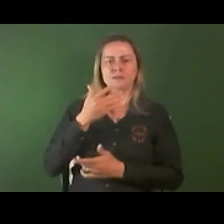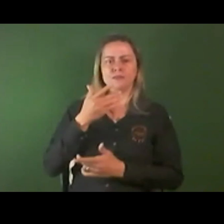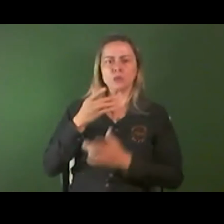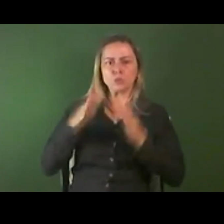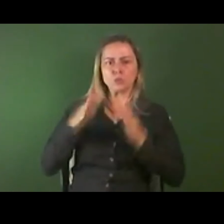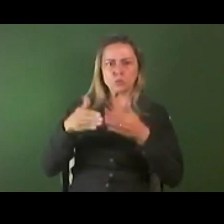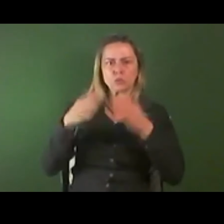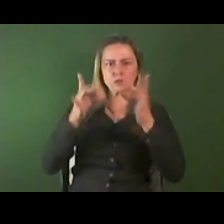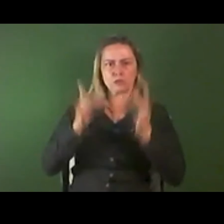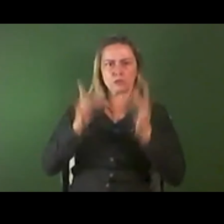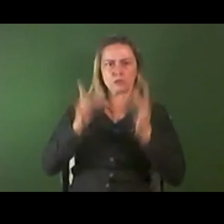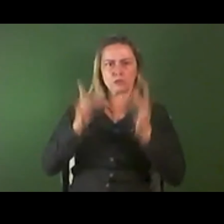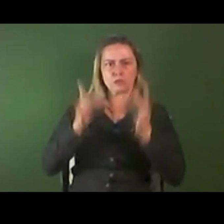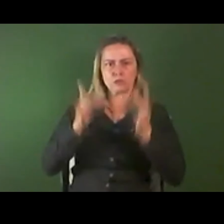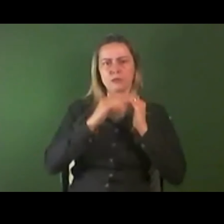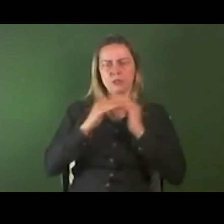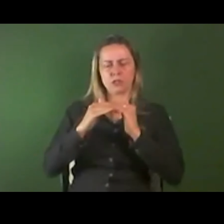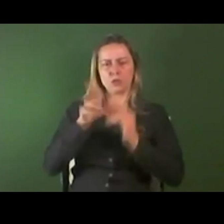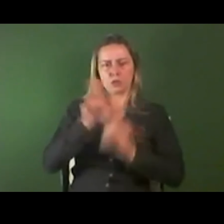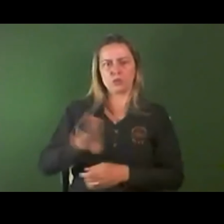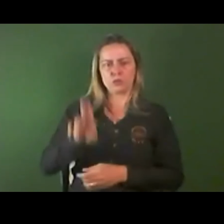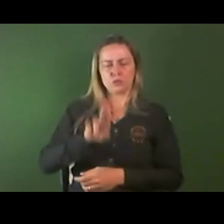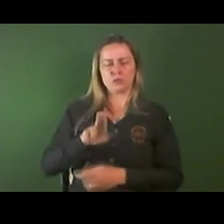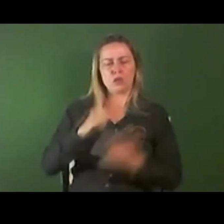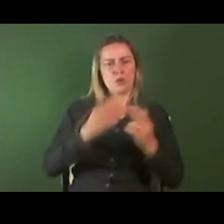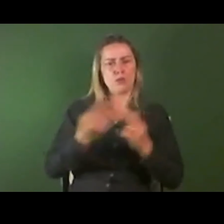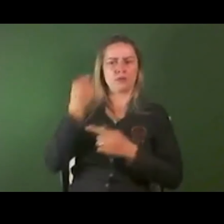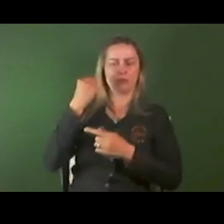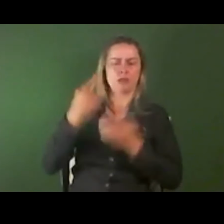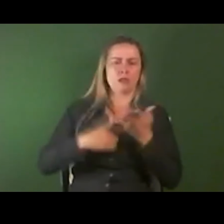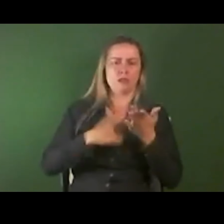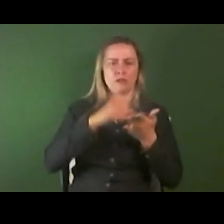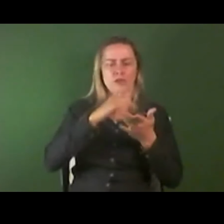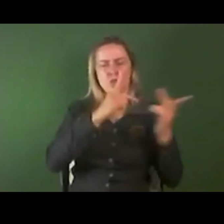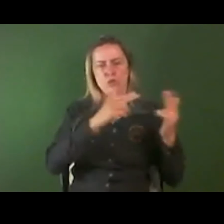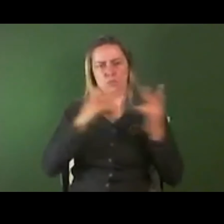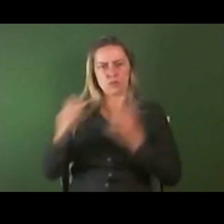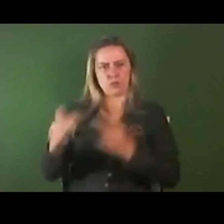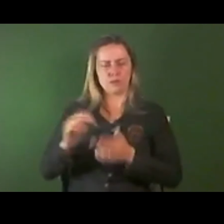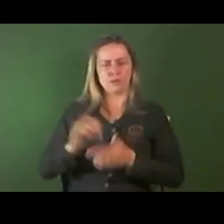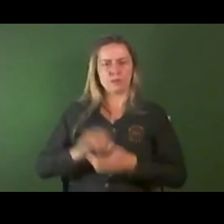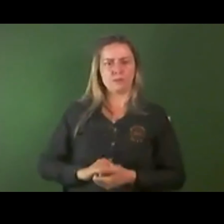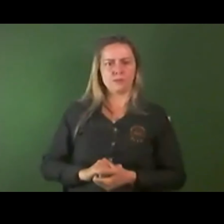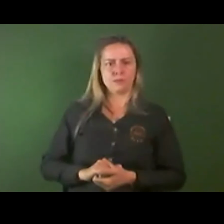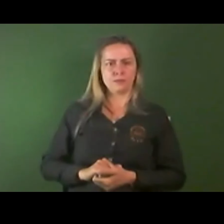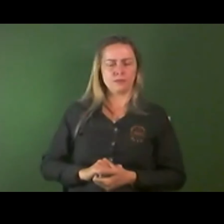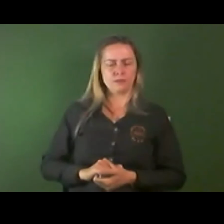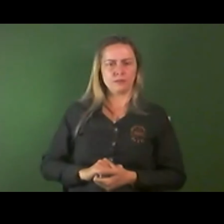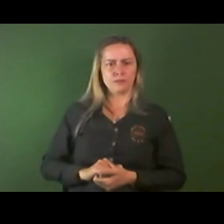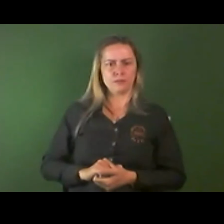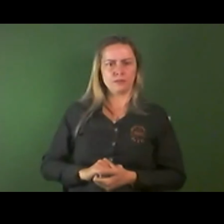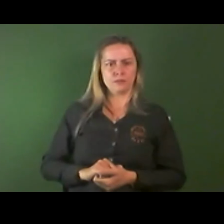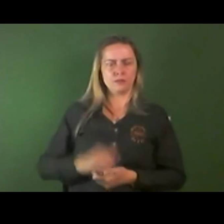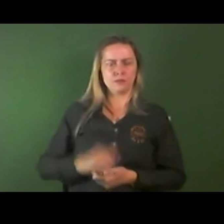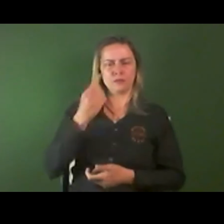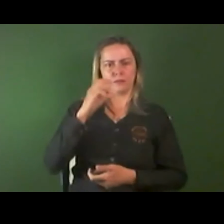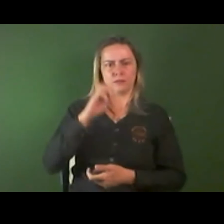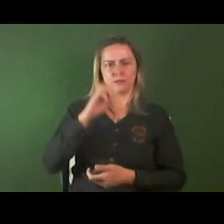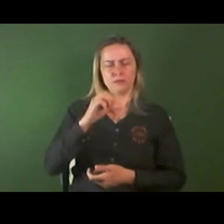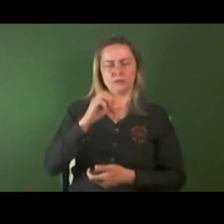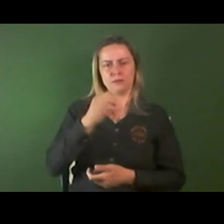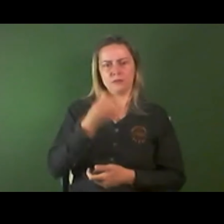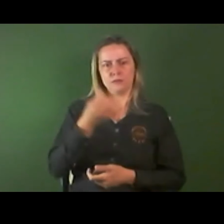todas elas da mesma forma que o Daido. Ele, na realidade, o que vai acontecer é que, a partir de 64, se eu não me